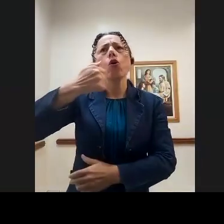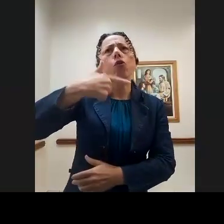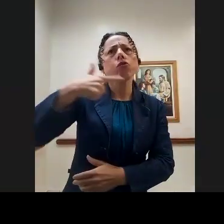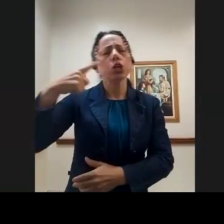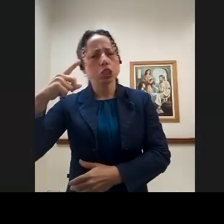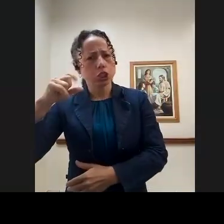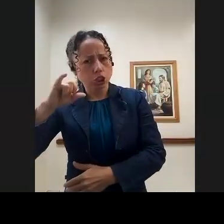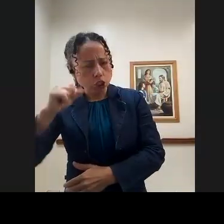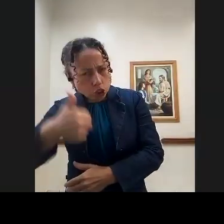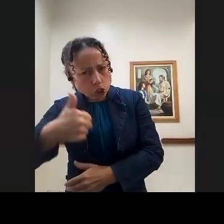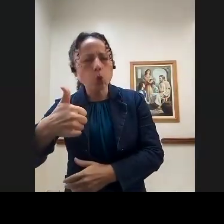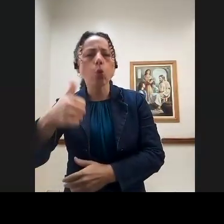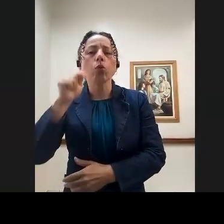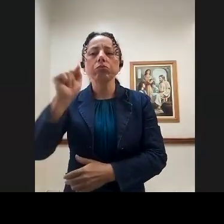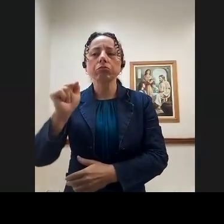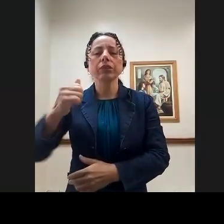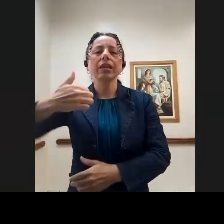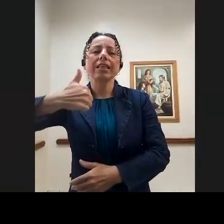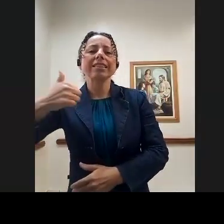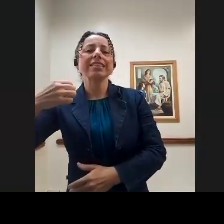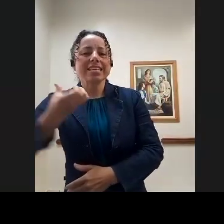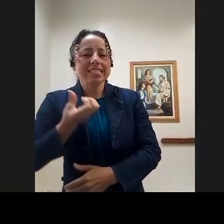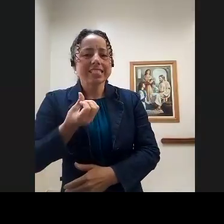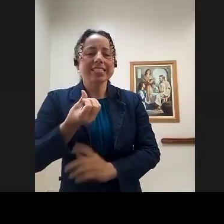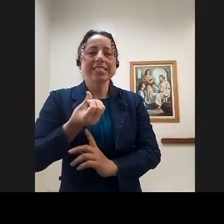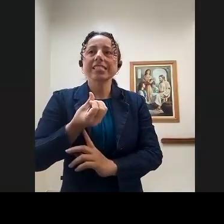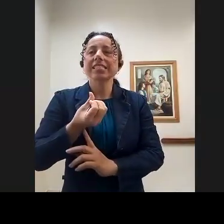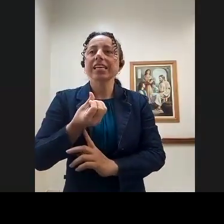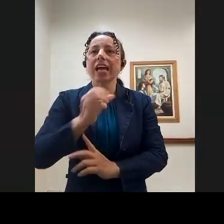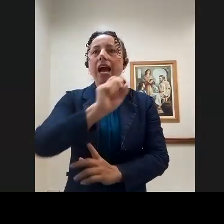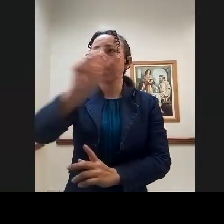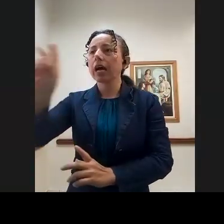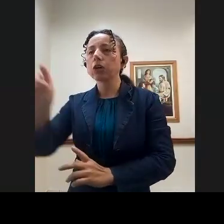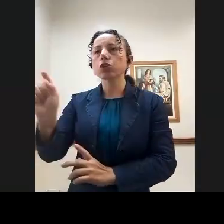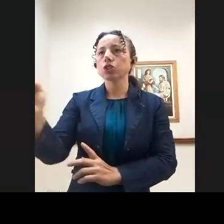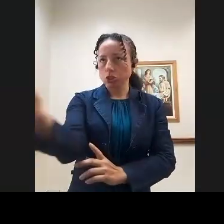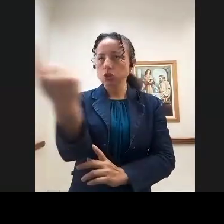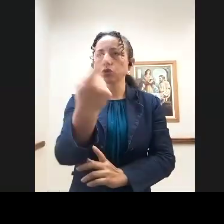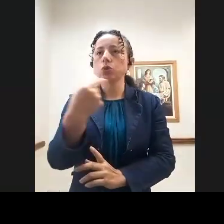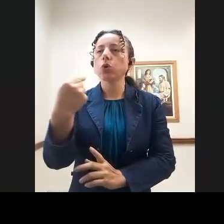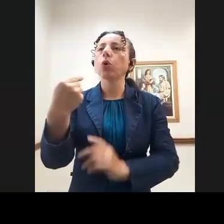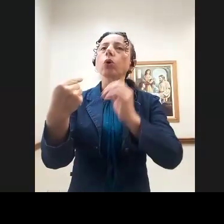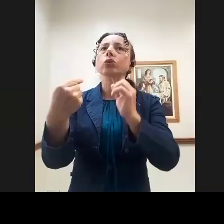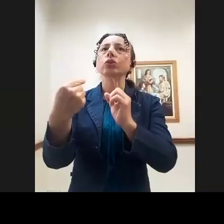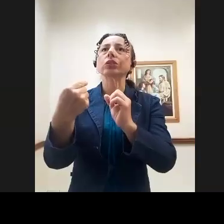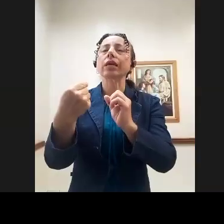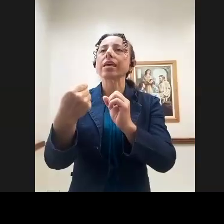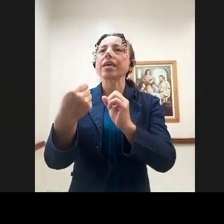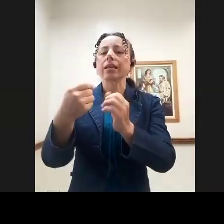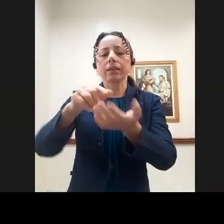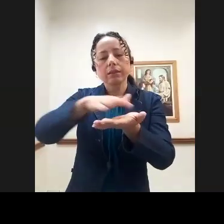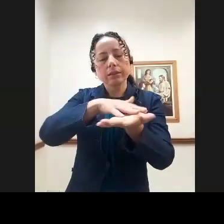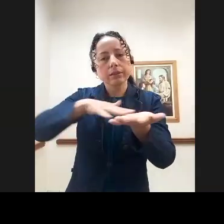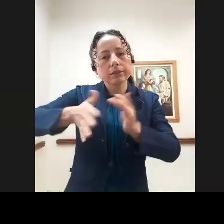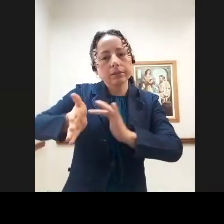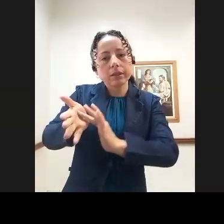Senhor, ele tem gravado nas palmas de suas mãos, cada um de nós. E eu sei, do fundo do meu coração, que o Salvador